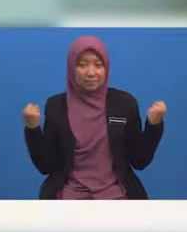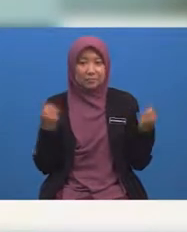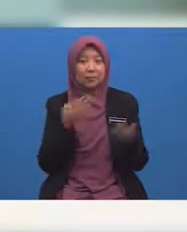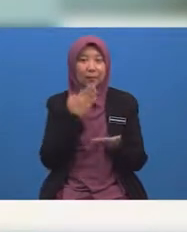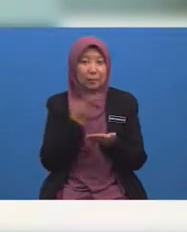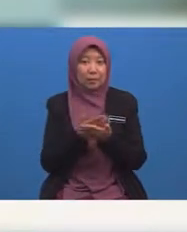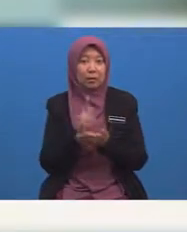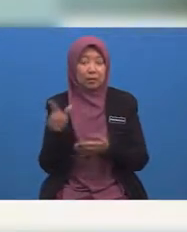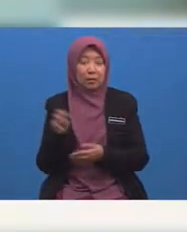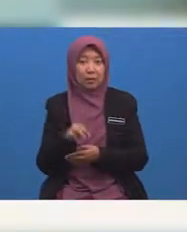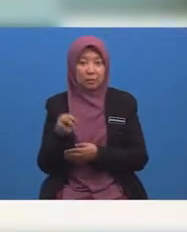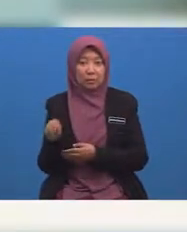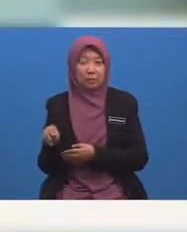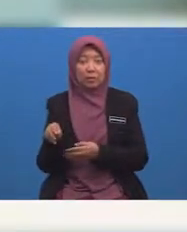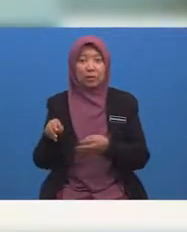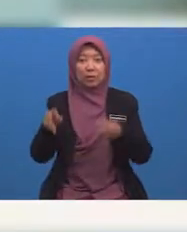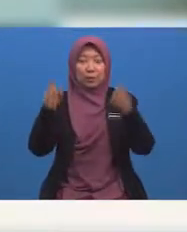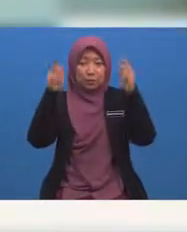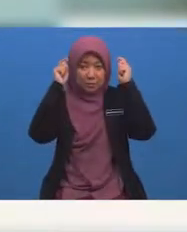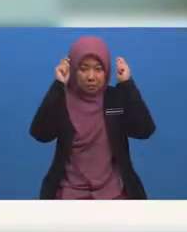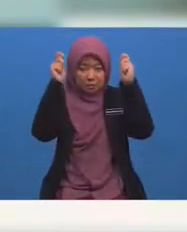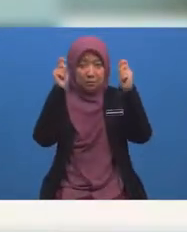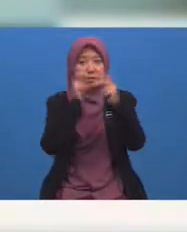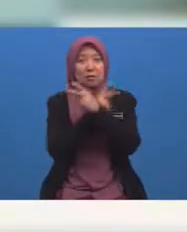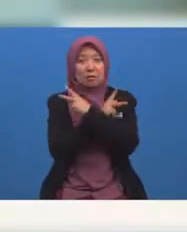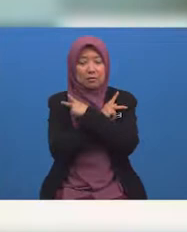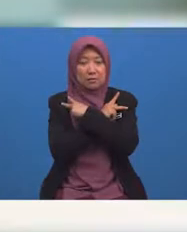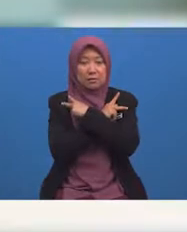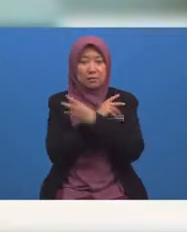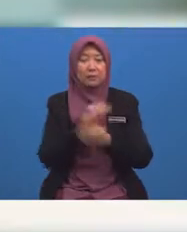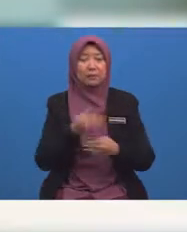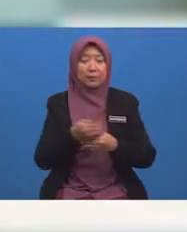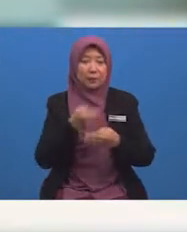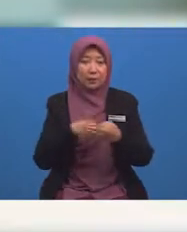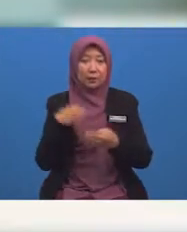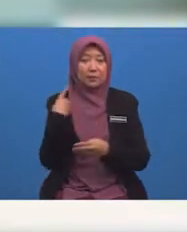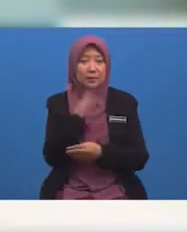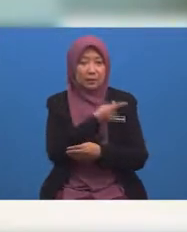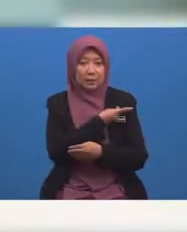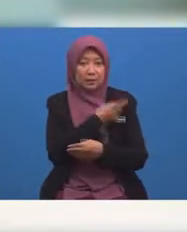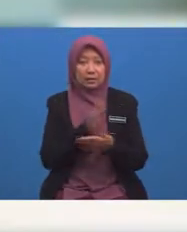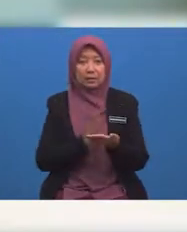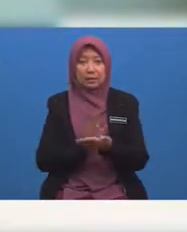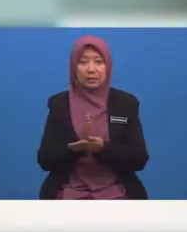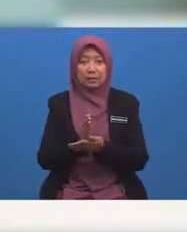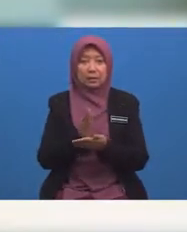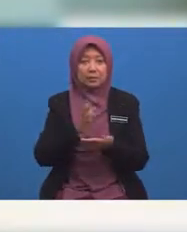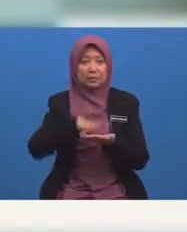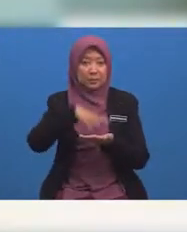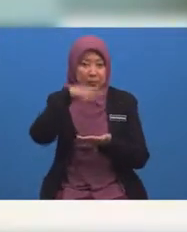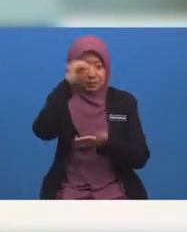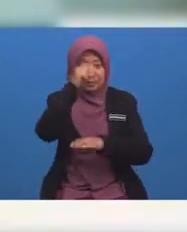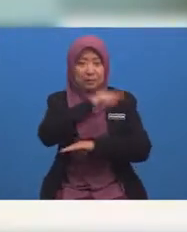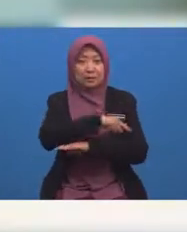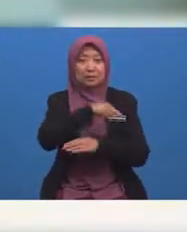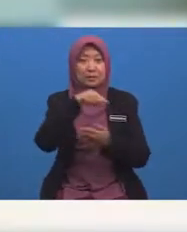Baiklah murid-murid yang Ustazah kasih sekalian, sebelum kita meneruskan pembelajaran kita pada hari